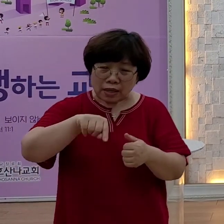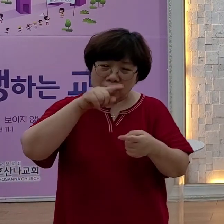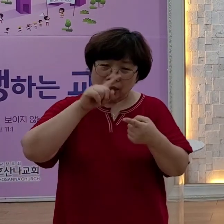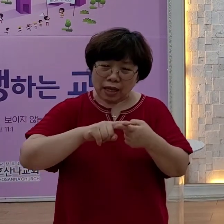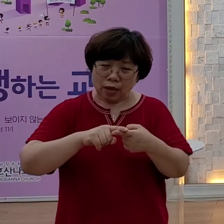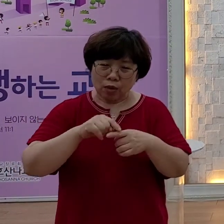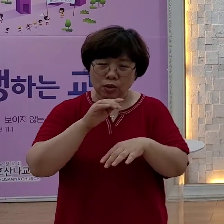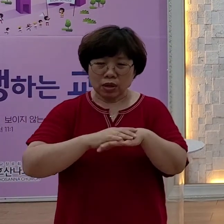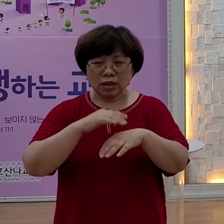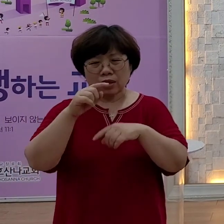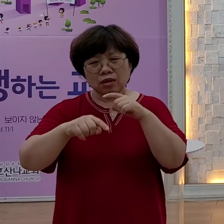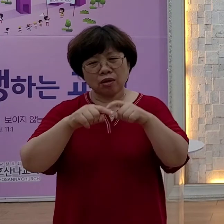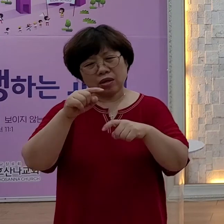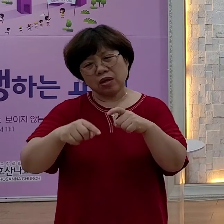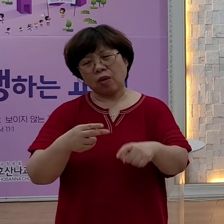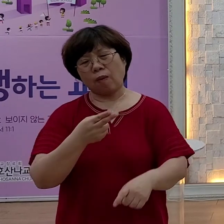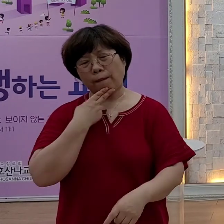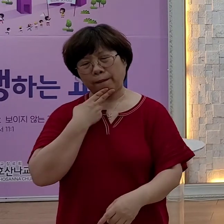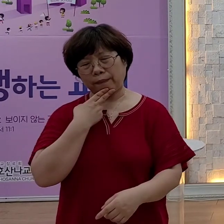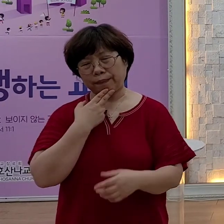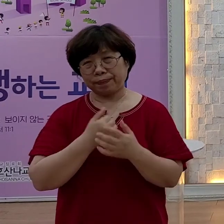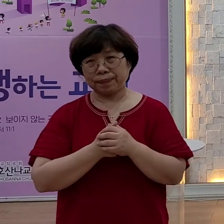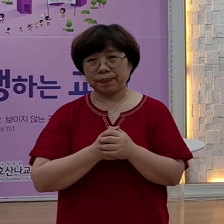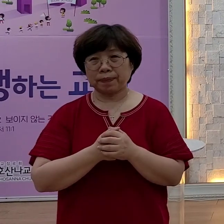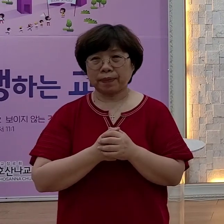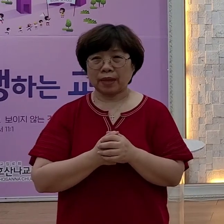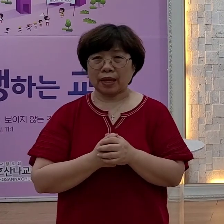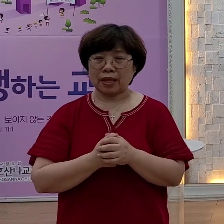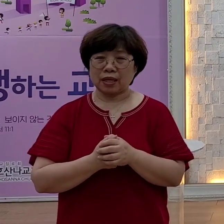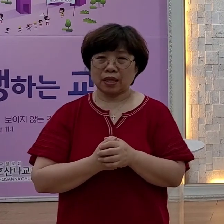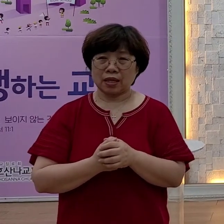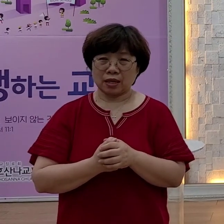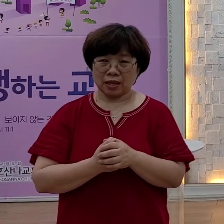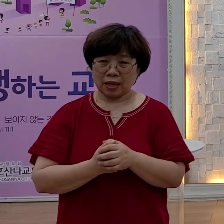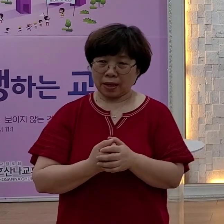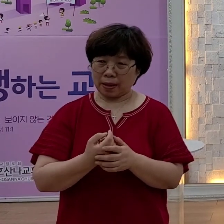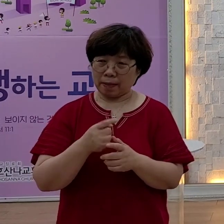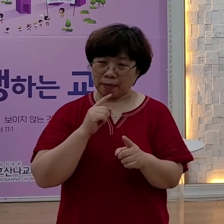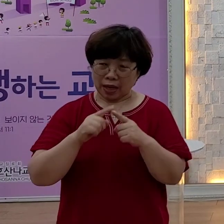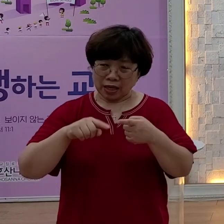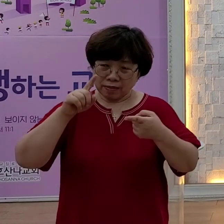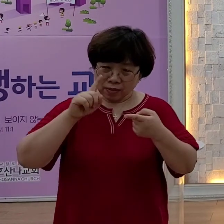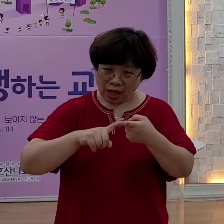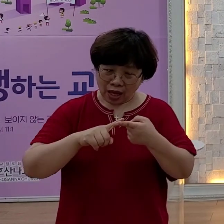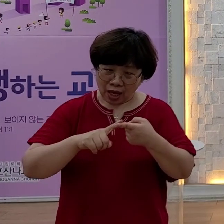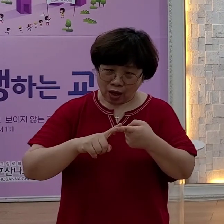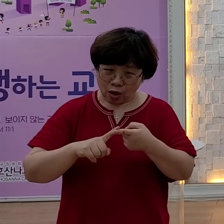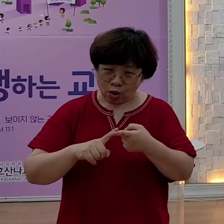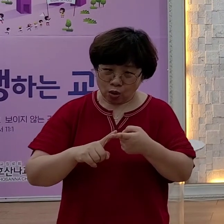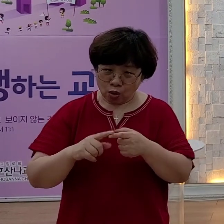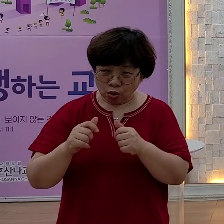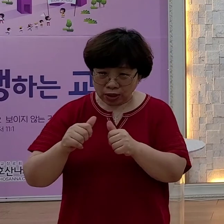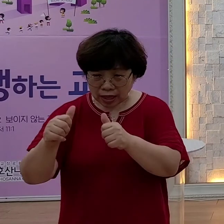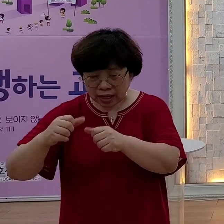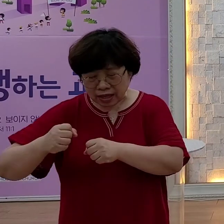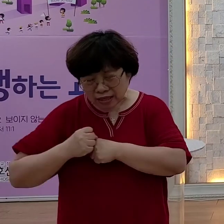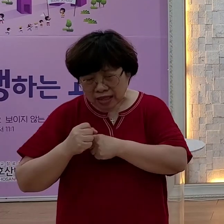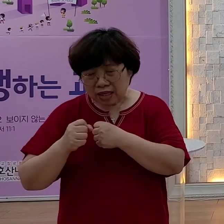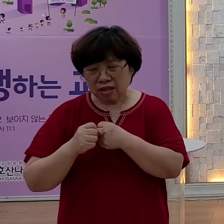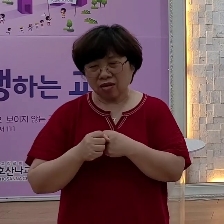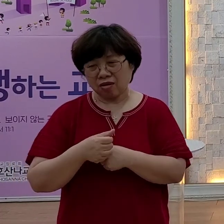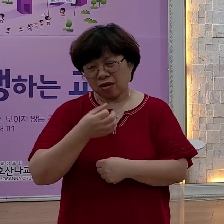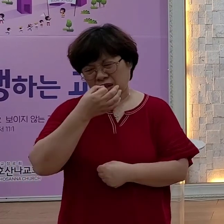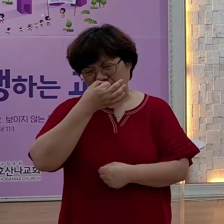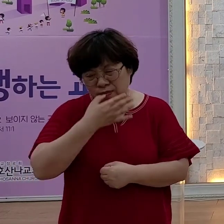않습니다. 이 말씀들을 대로 따라 지키며 오늘 지키라 했잖아요. 그 얼마나 어려운 일인지